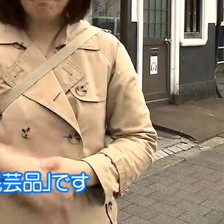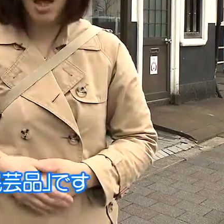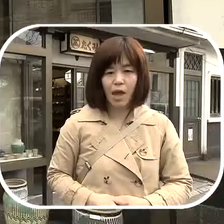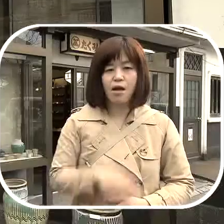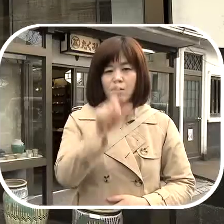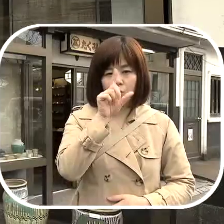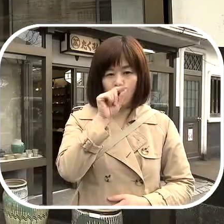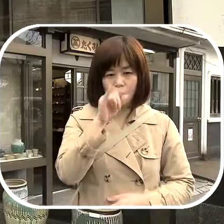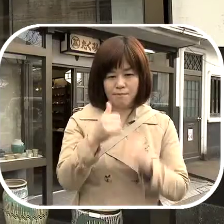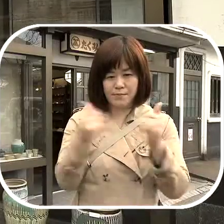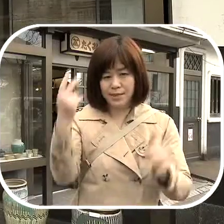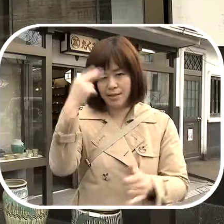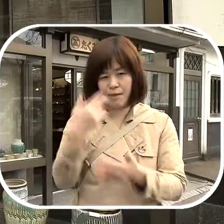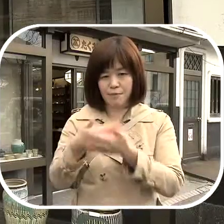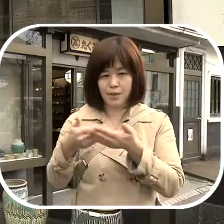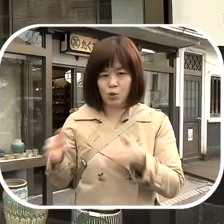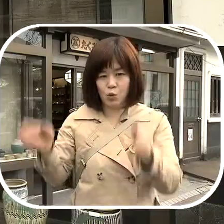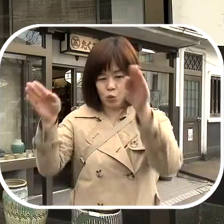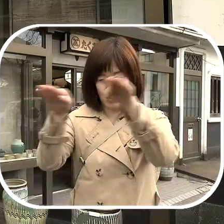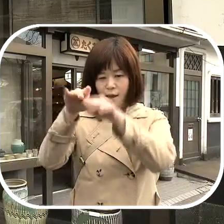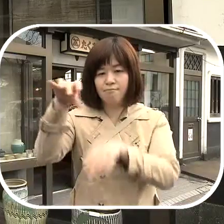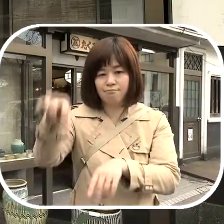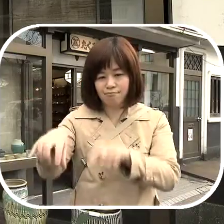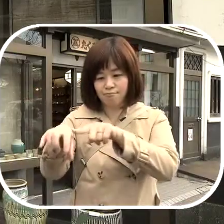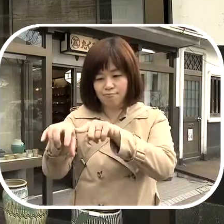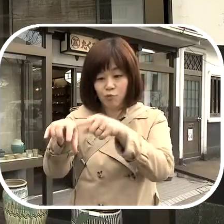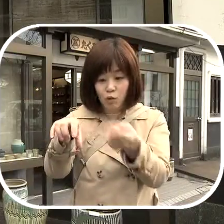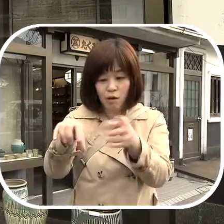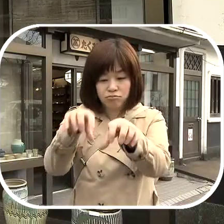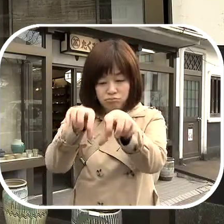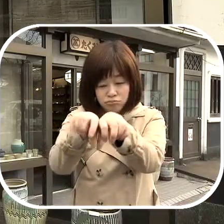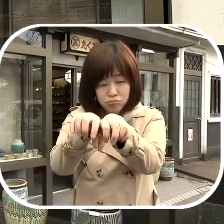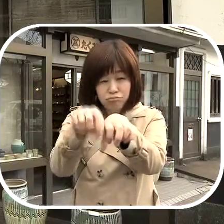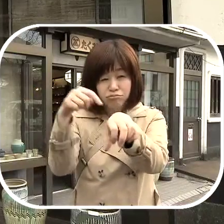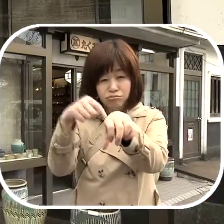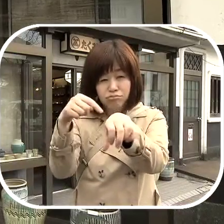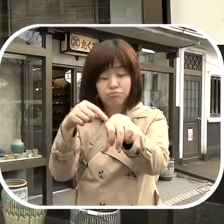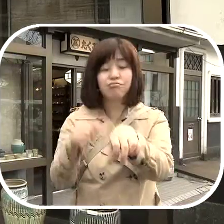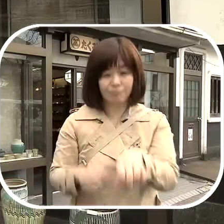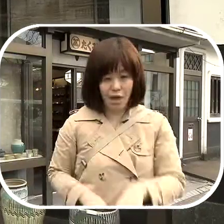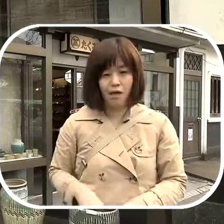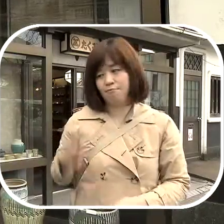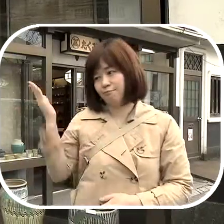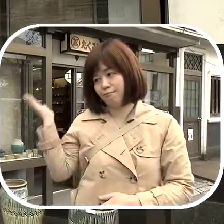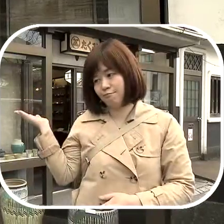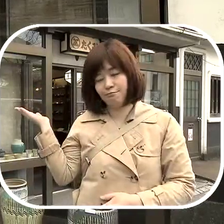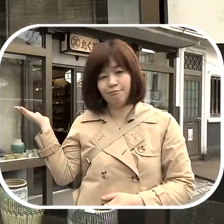芸品です。鳥取民芸美術館の隣にある